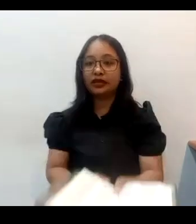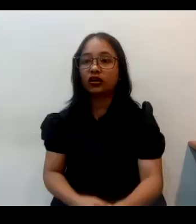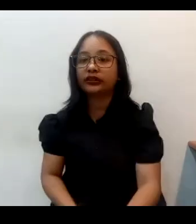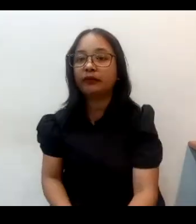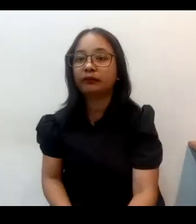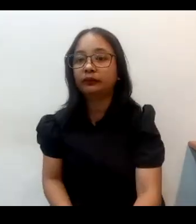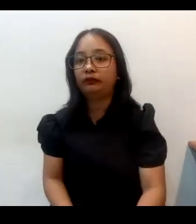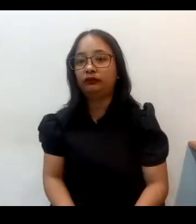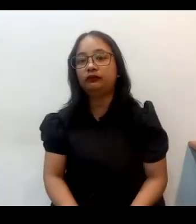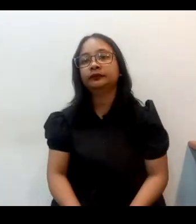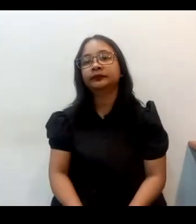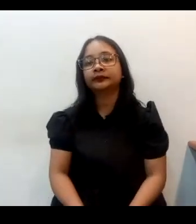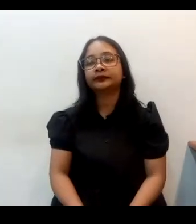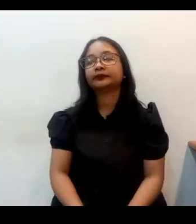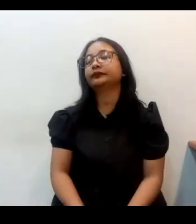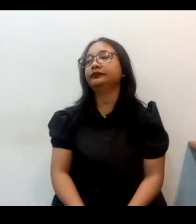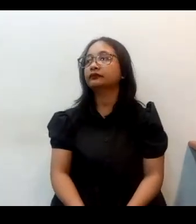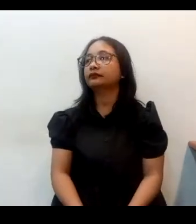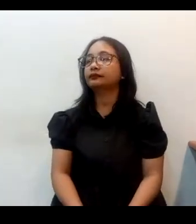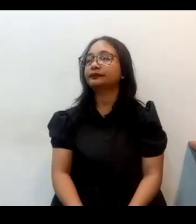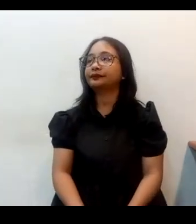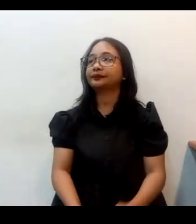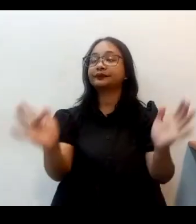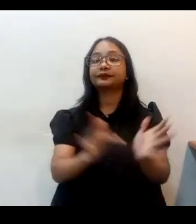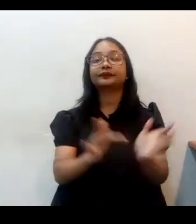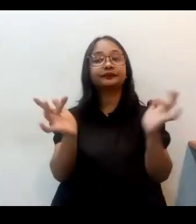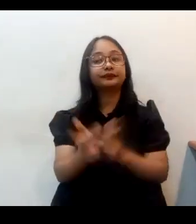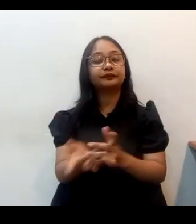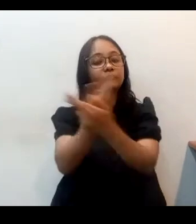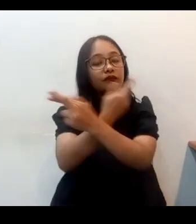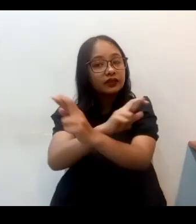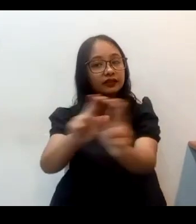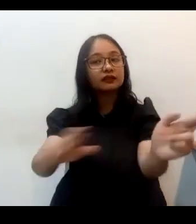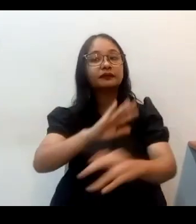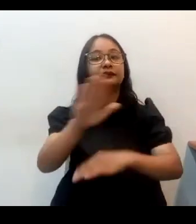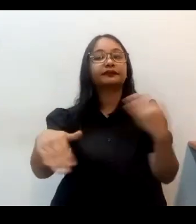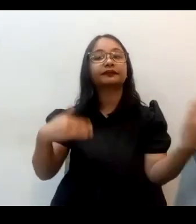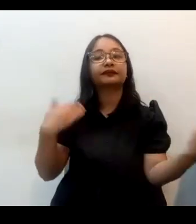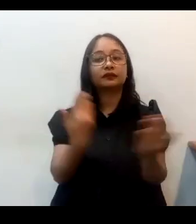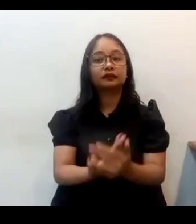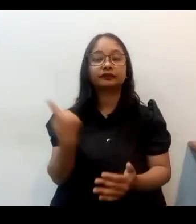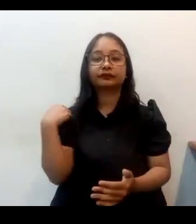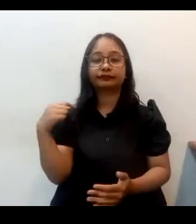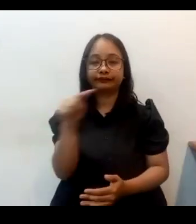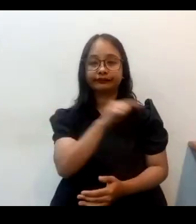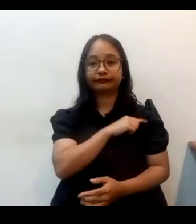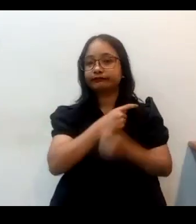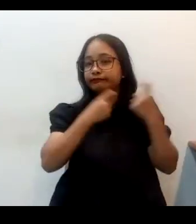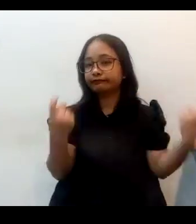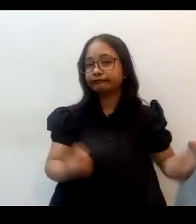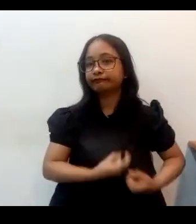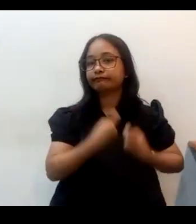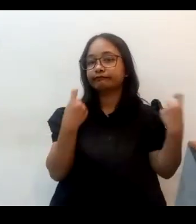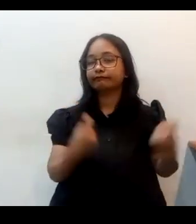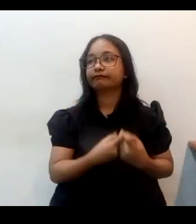sinumang nanganganlong sa Kanya. Yes. Jesus redeemed all our sins. Kaya tama po, tinubos po ni Yesu Cristo yung lahat nating